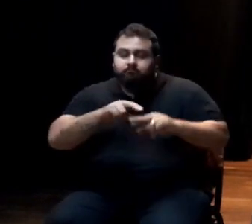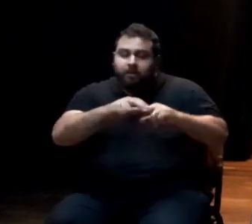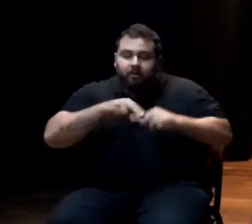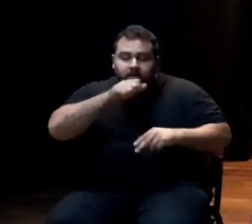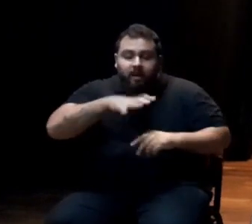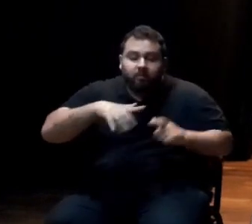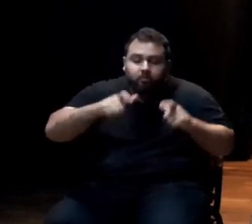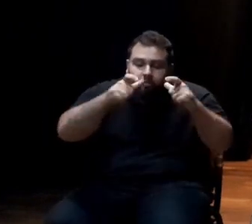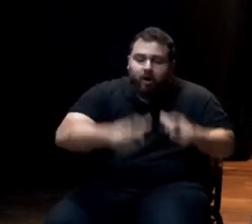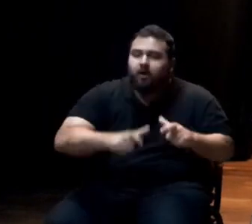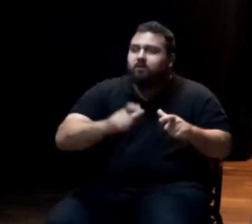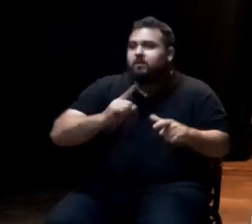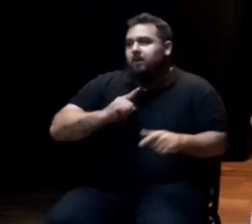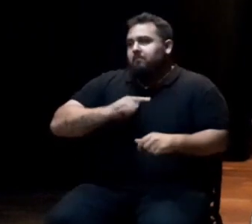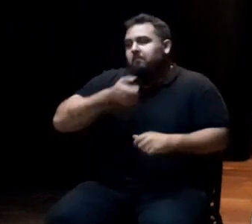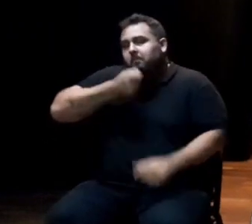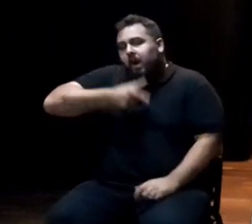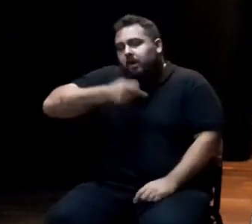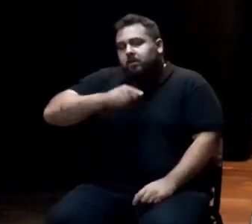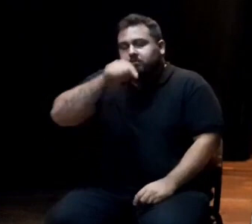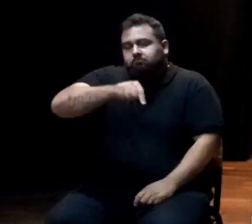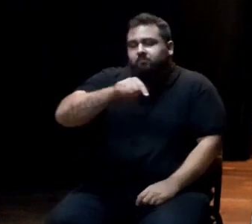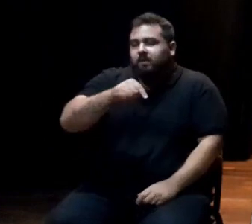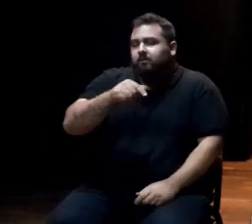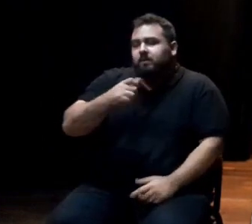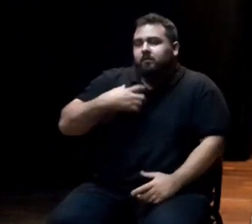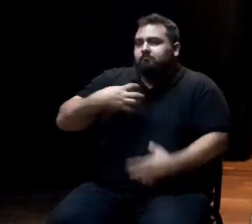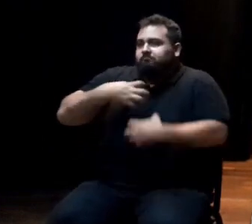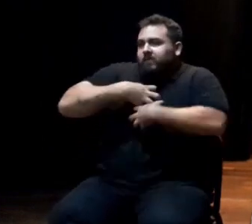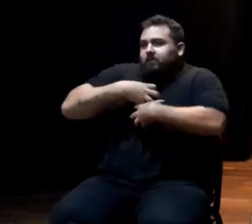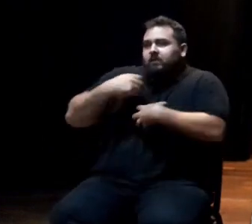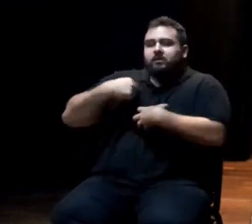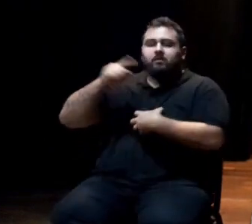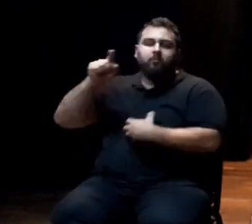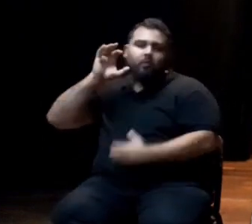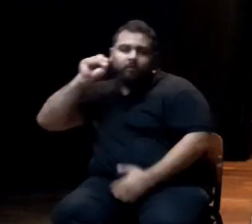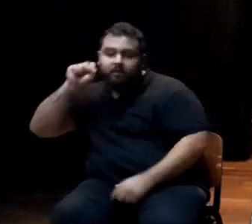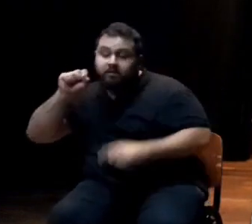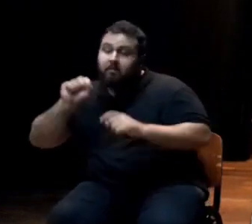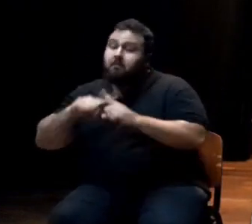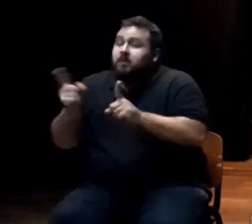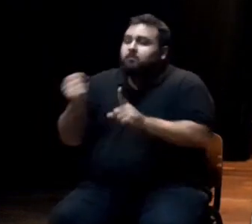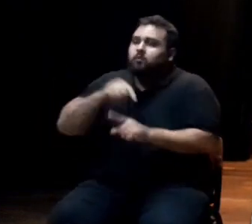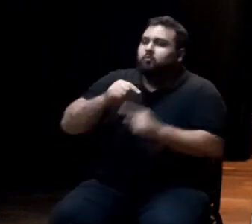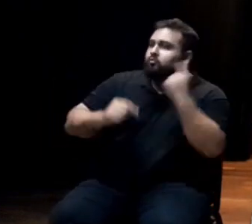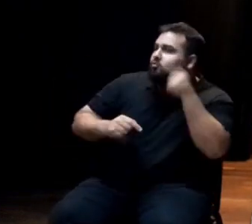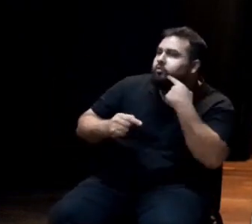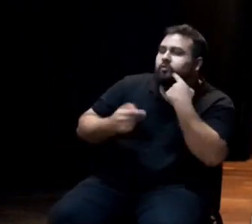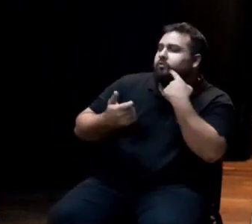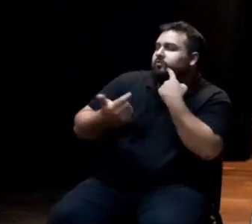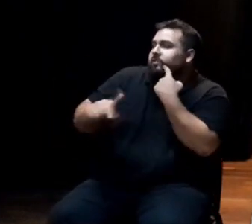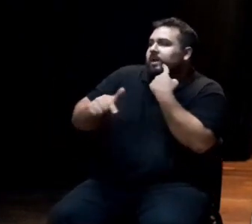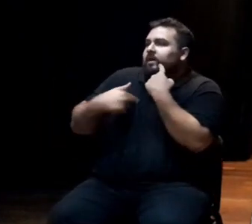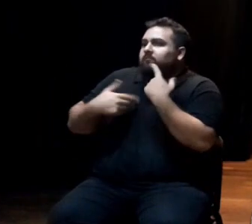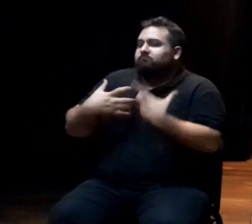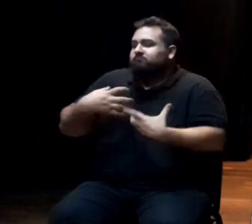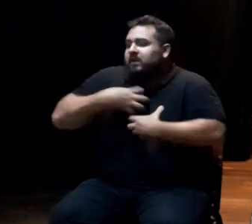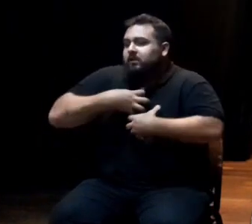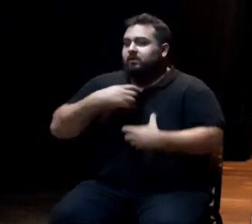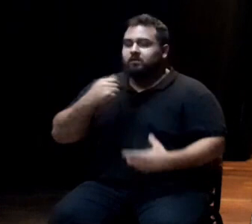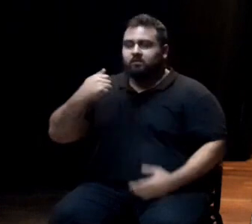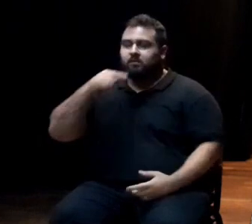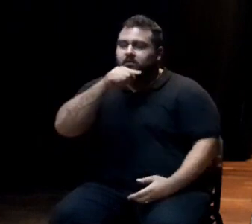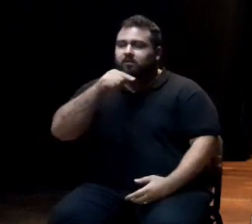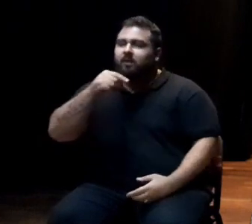a mesma coisa. Vai ter uma piada que de repente vai fazer sentido pro ouvinte, não vai fazer sentido pro surdo. Claro, na hora de você pensar a tradução, você vai